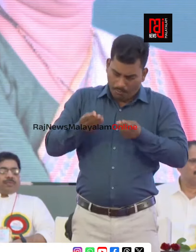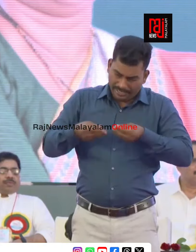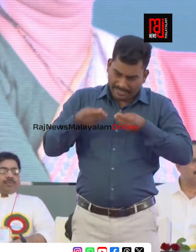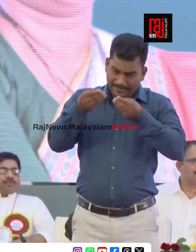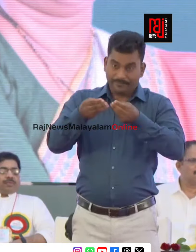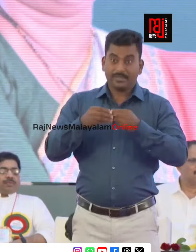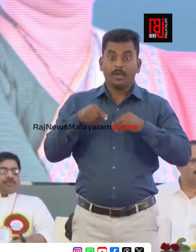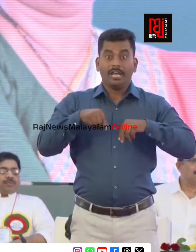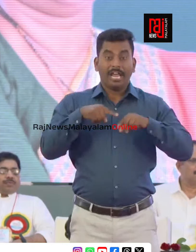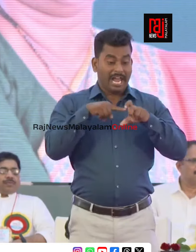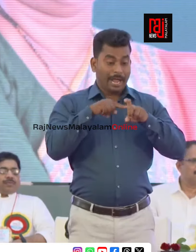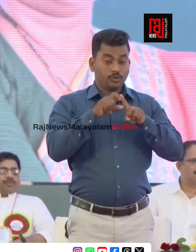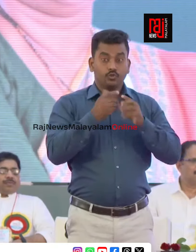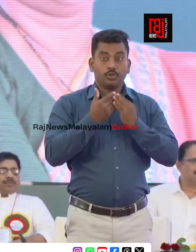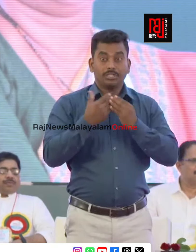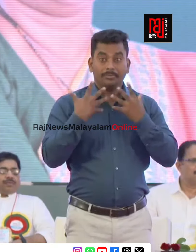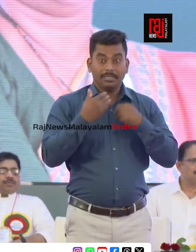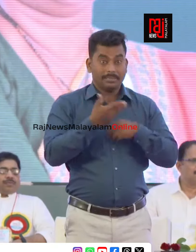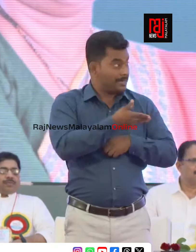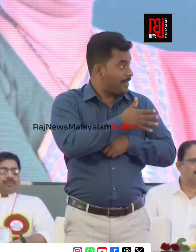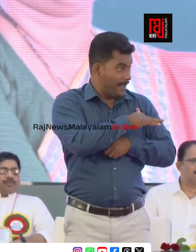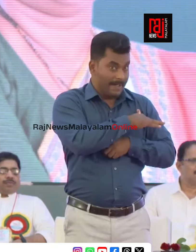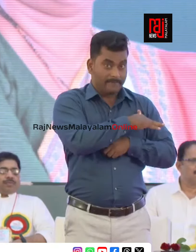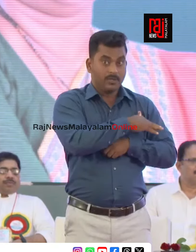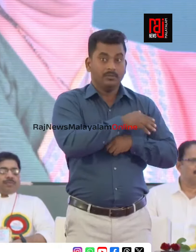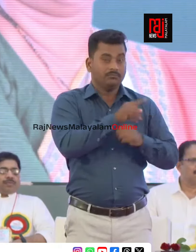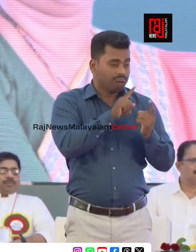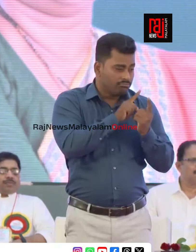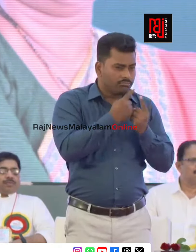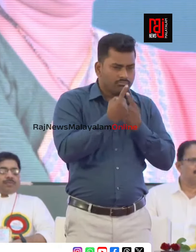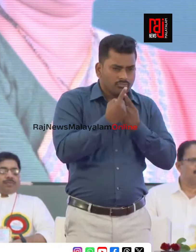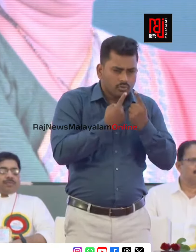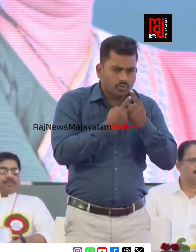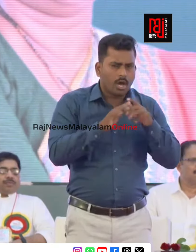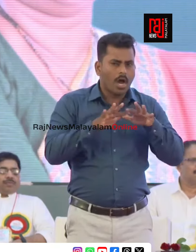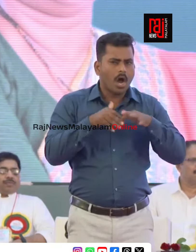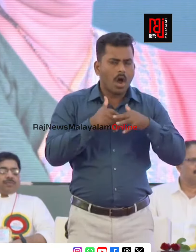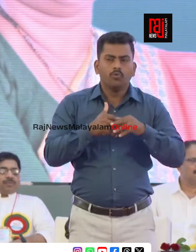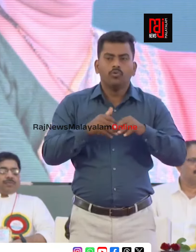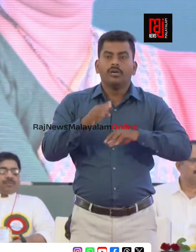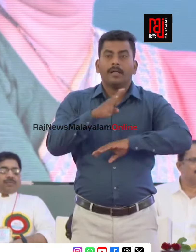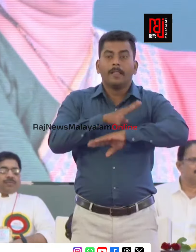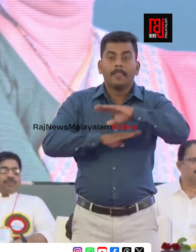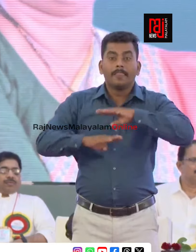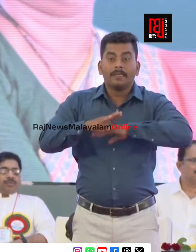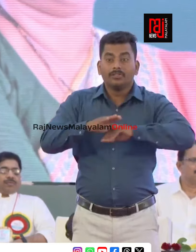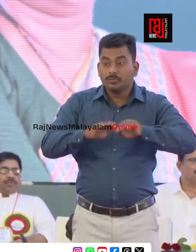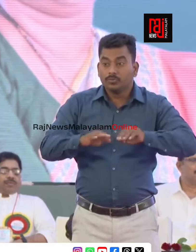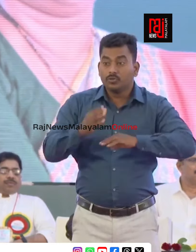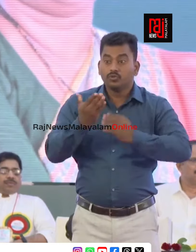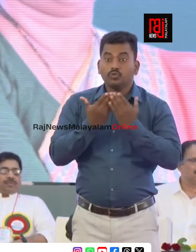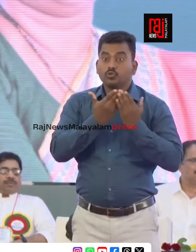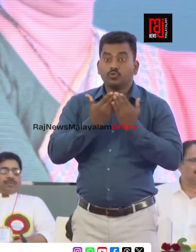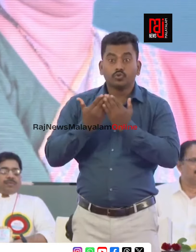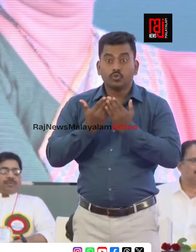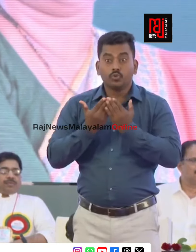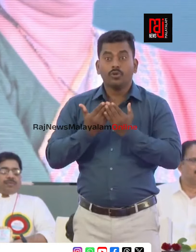വകുപ്പുമായി കൂടിയാലോചിച്ച് സമഗ്ര വിദ്യാഭ്യാസത്തിനുള്ള വിശദമായ മാർഗനിർദ്ദേശങ്ങൾ